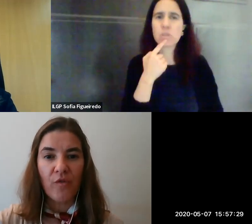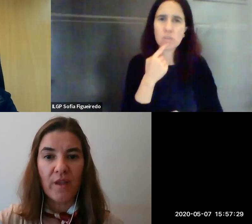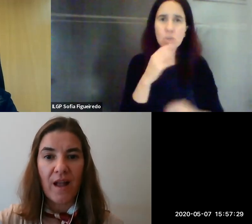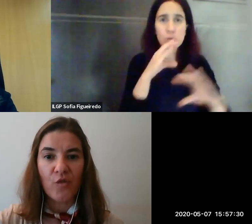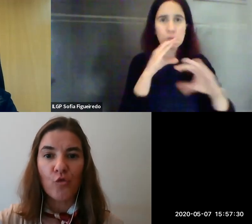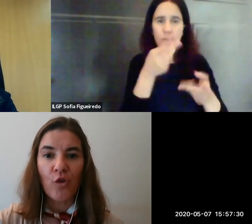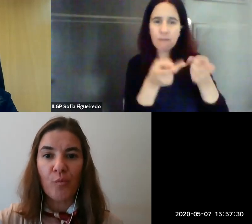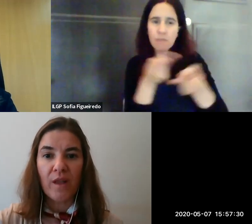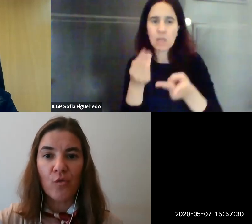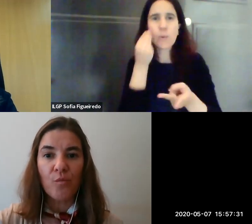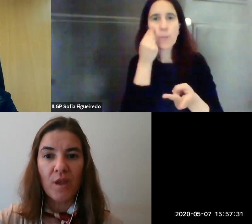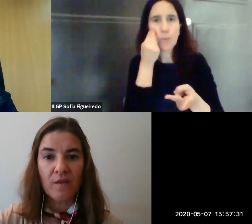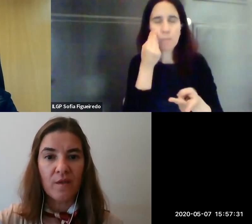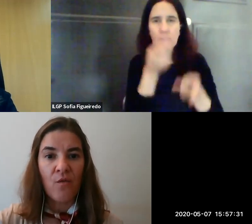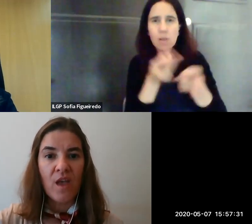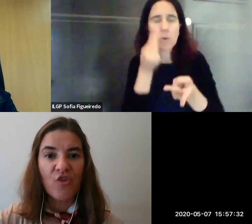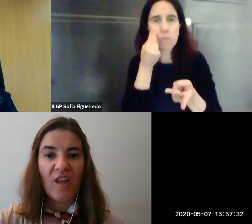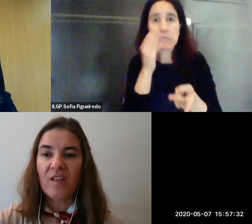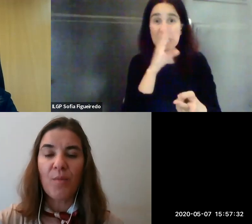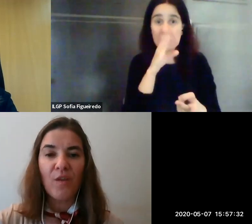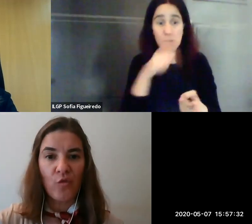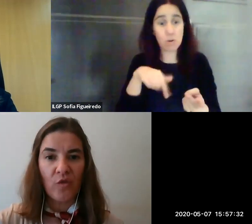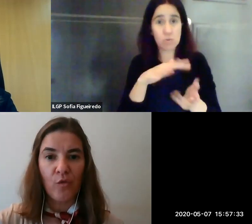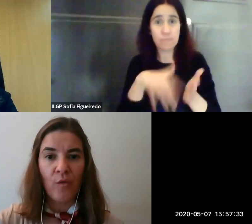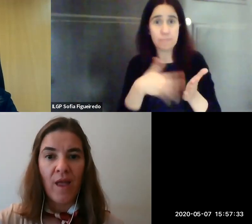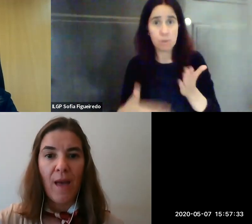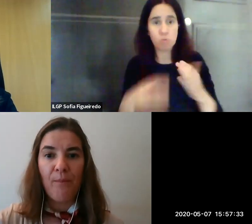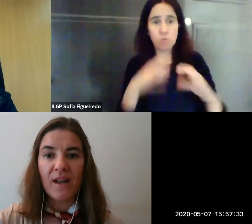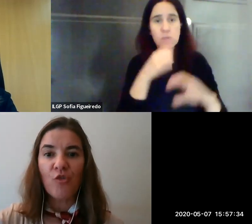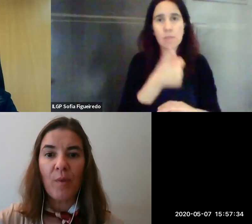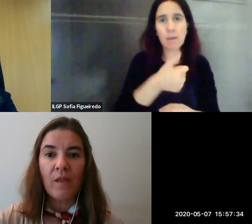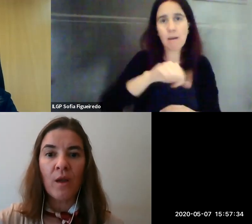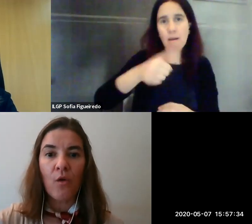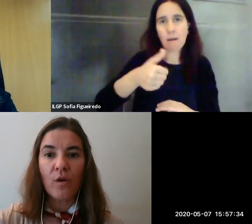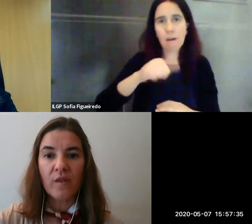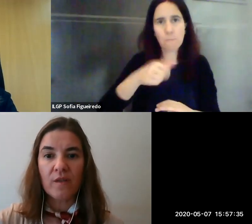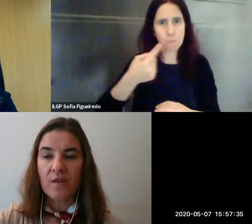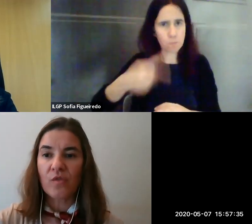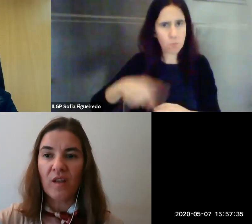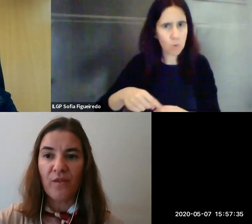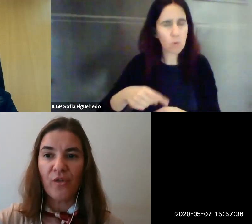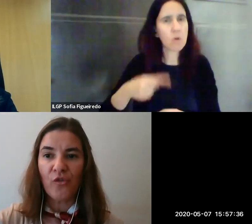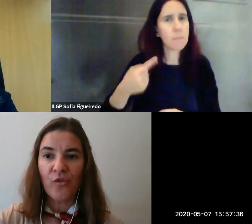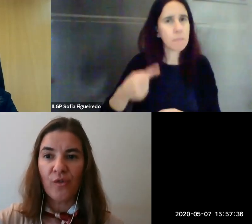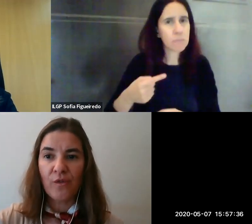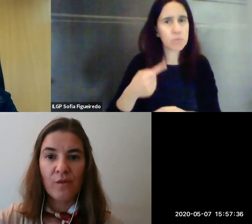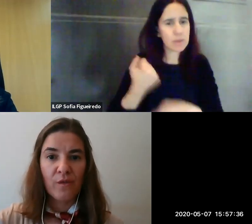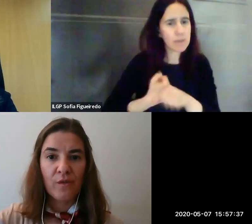conseguimos avaliar se o nosso plano de comunicação está a ser bem sucedido, apenas pela concretização de